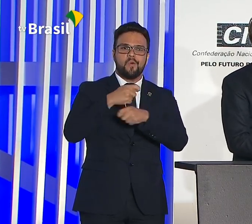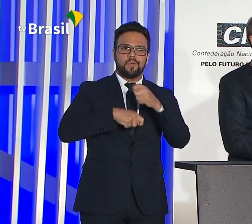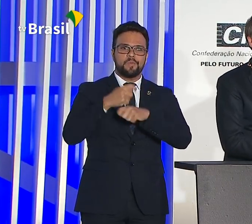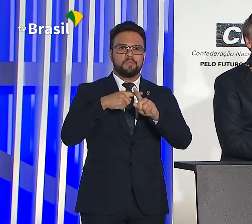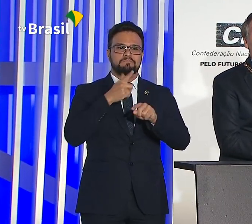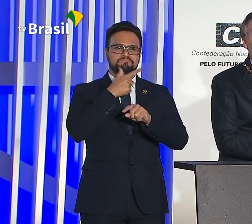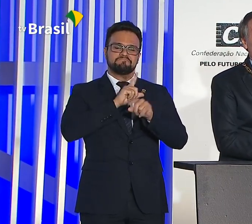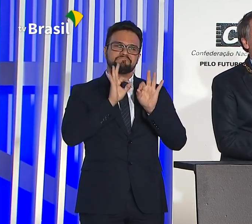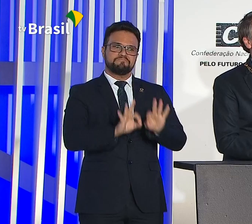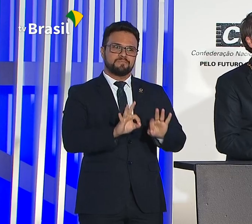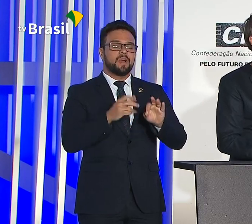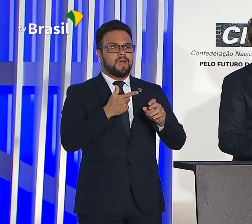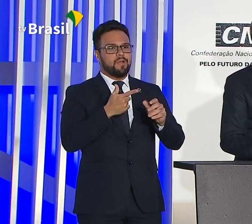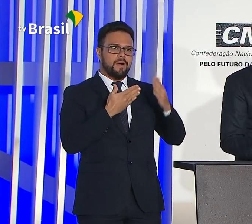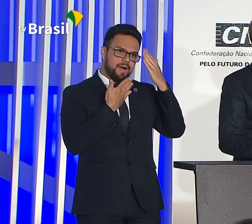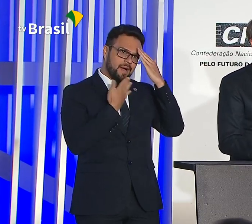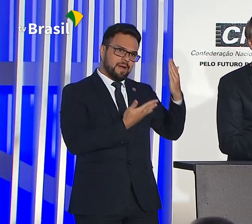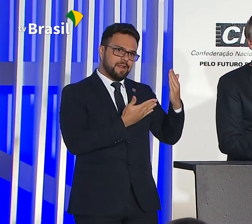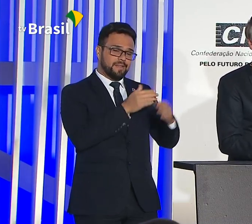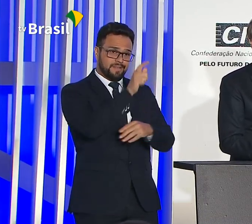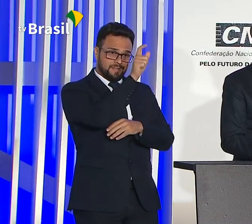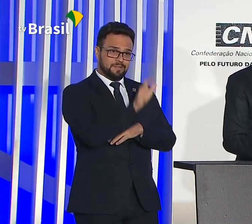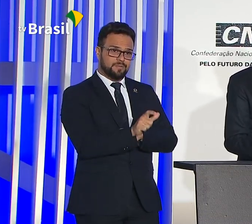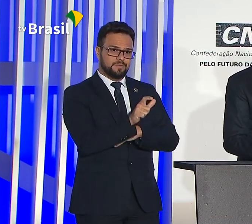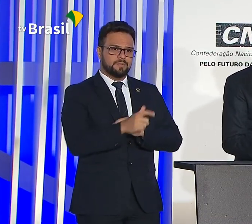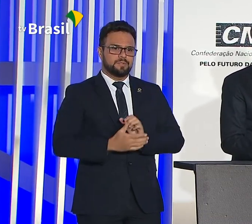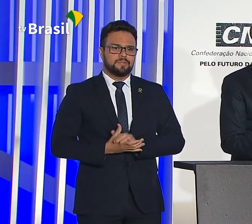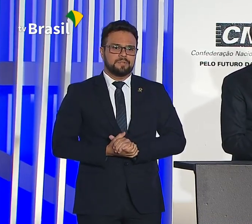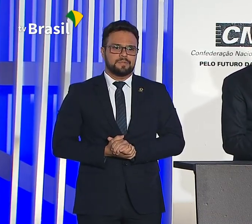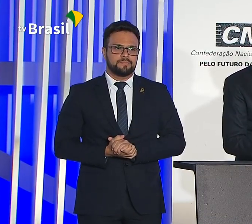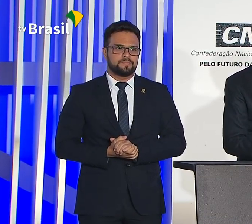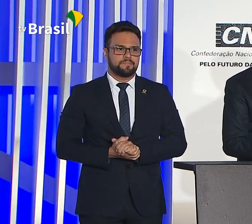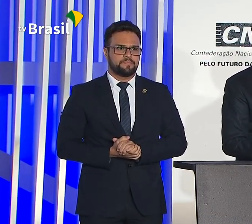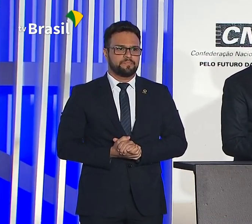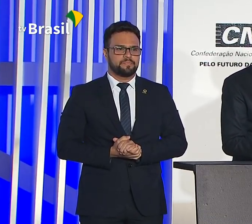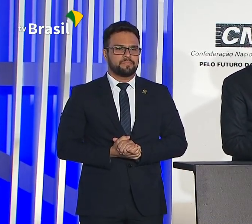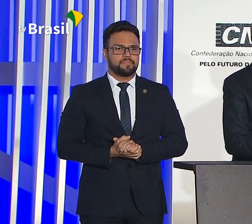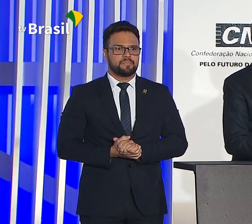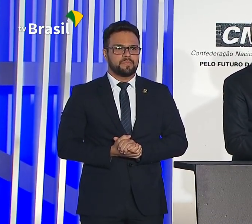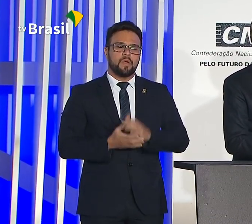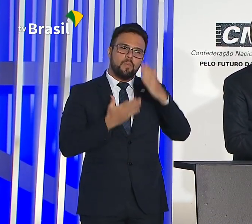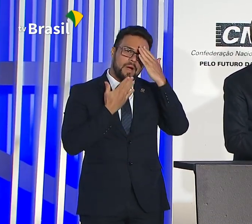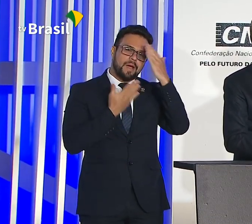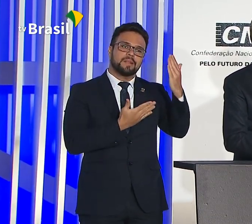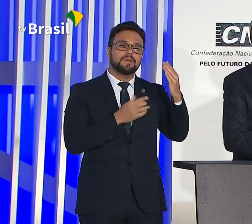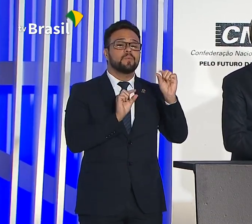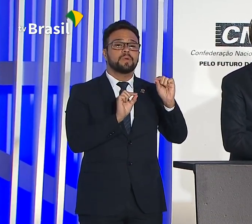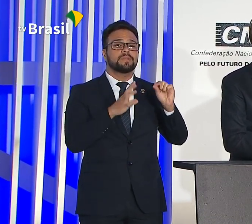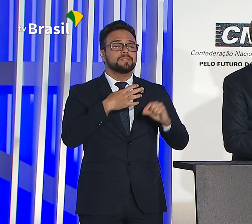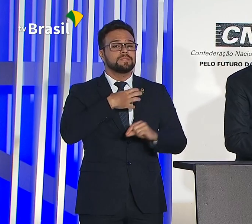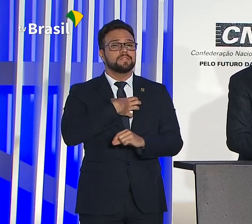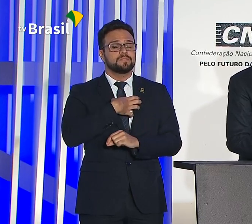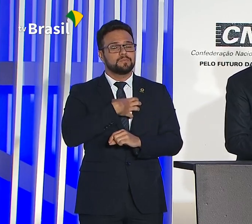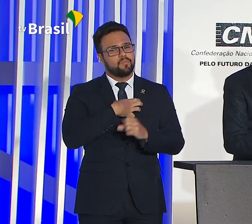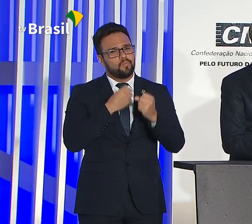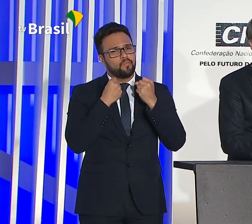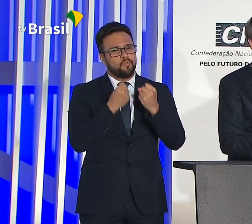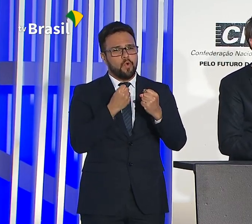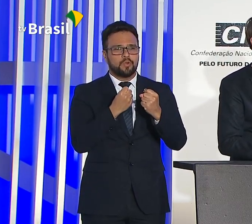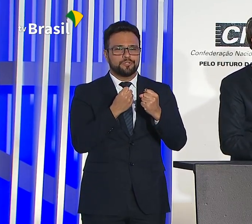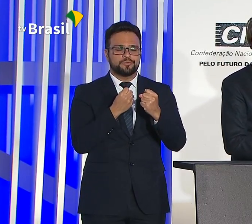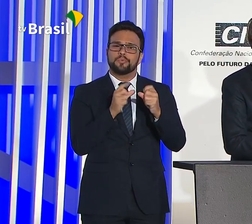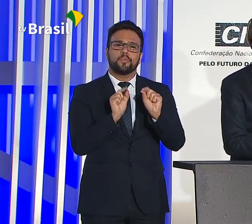devo isso é um sentimento muito grande humildade